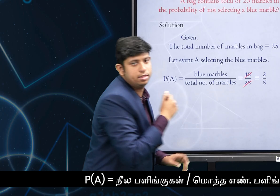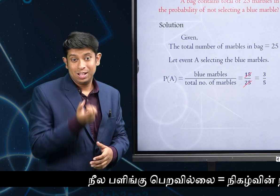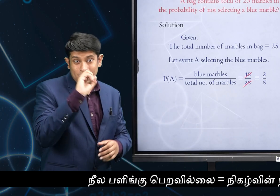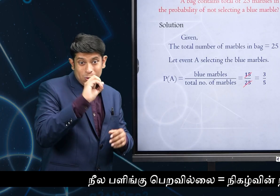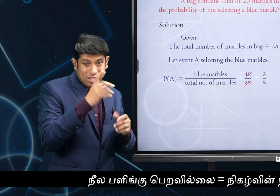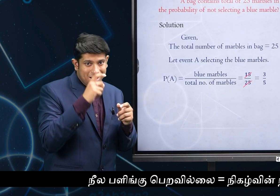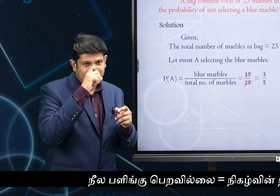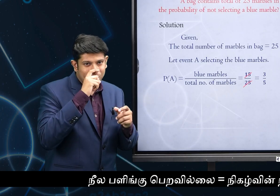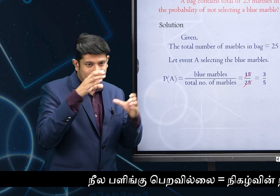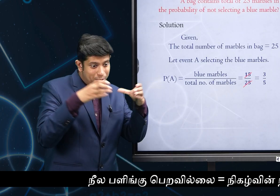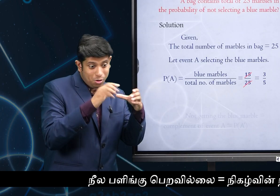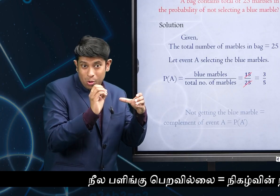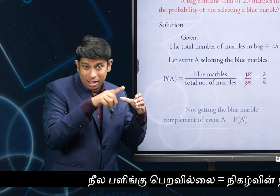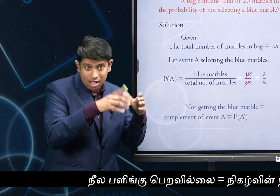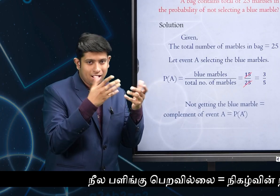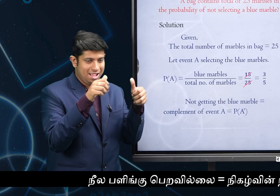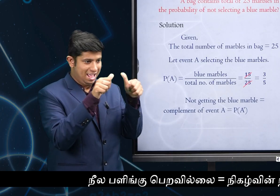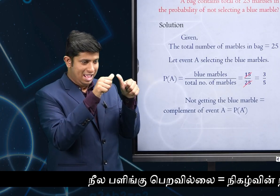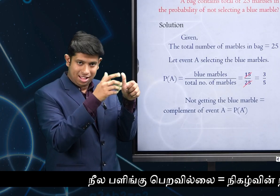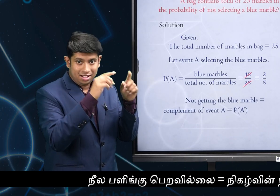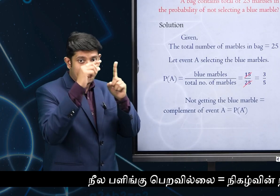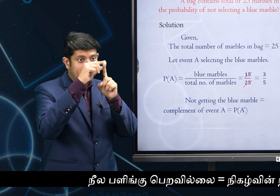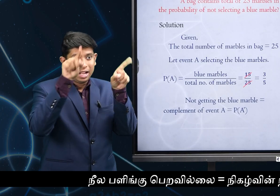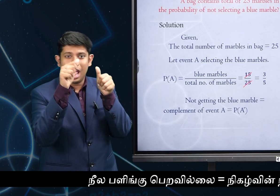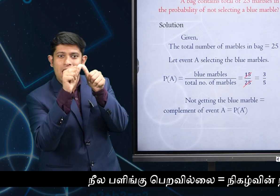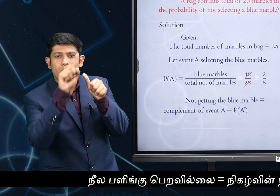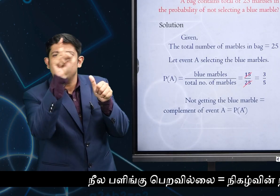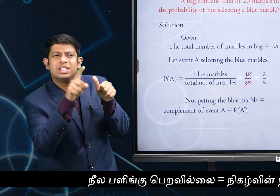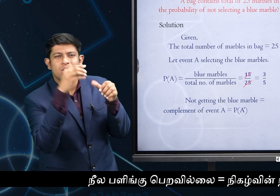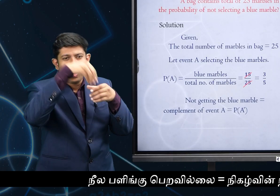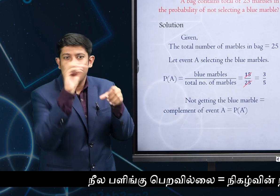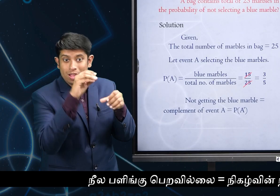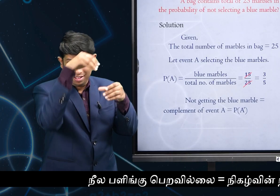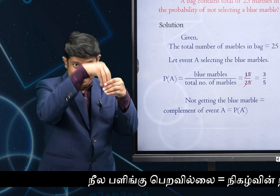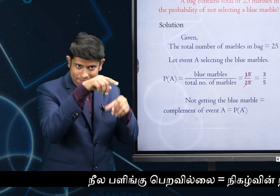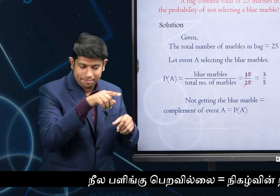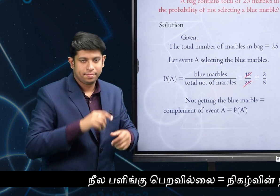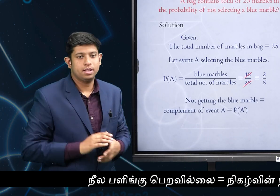நீல பளிங்கு பெறவில்லை. ஈடு நிகழ்வின் நிறைவு ஏ ஈடு